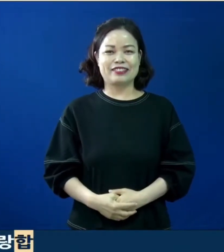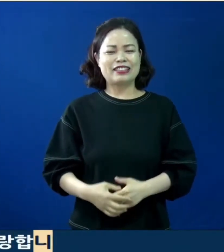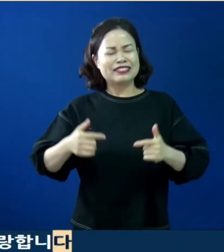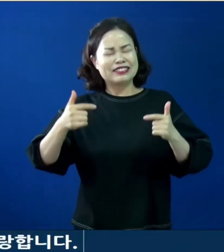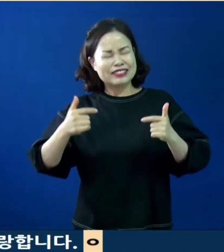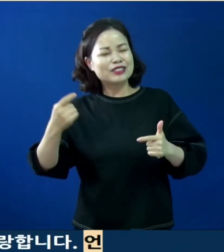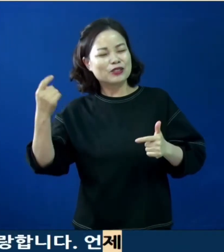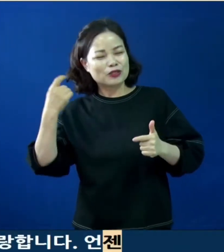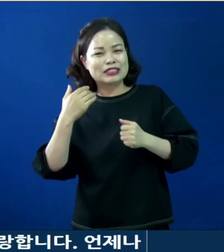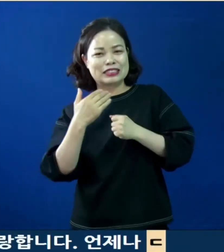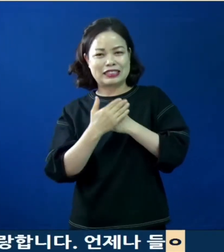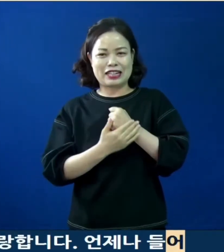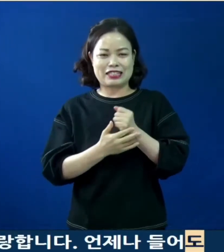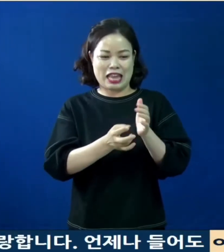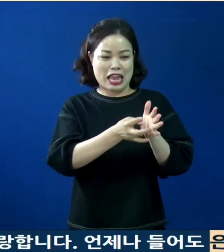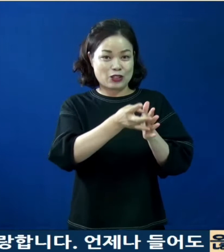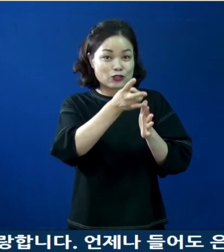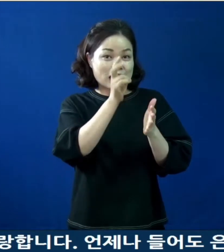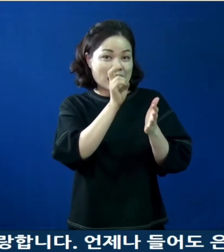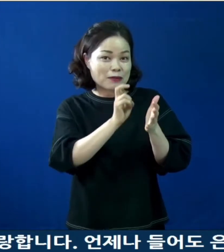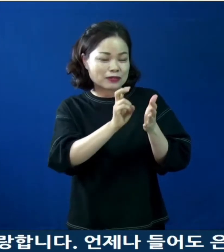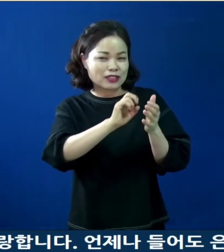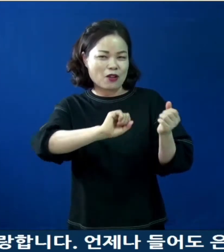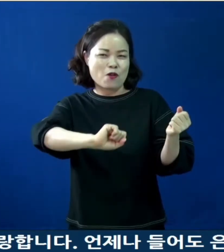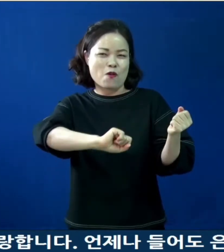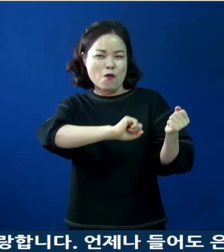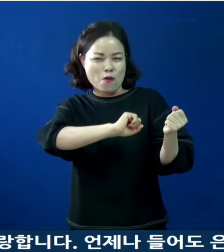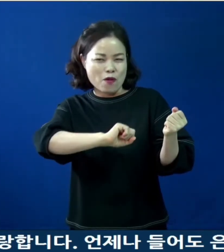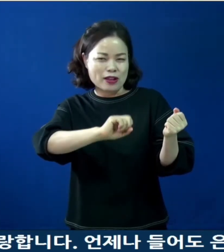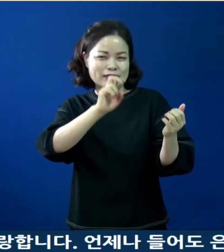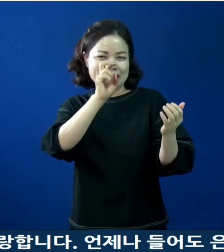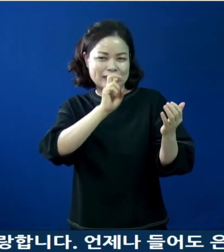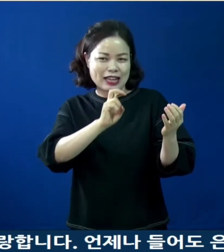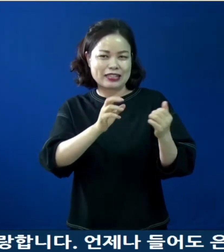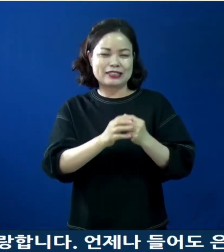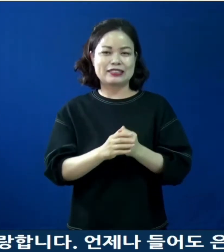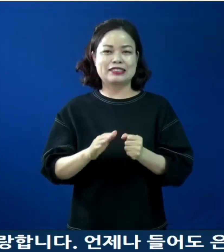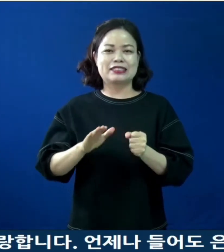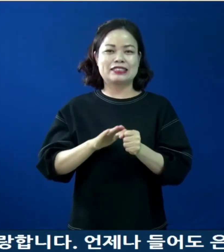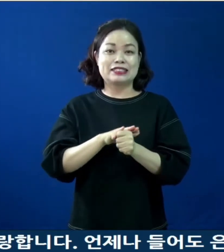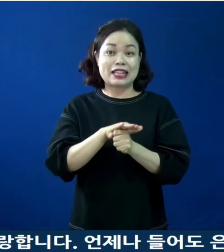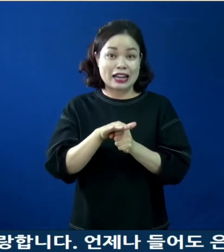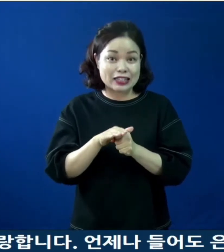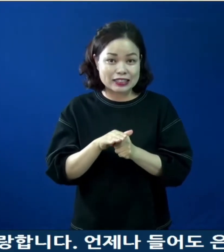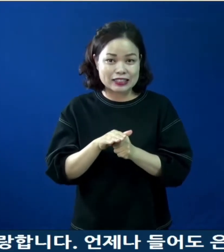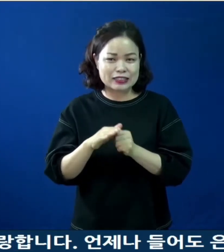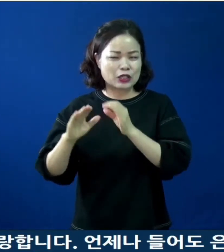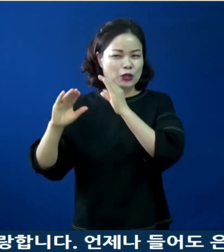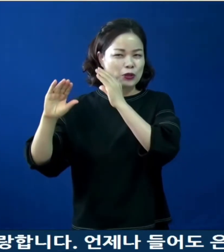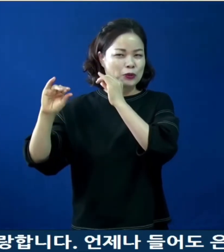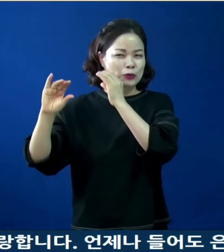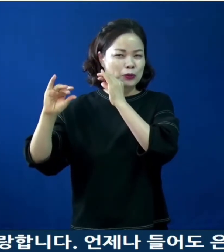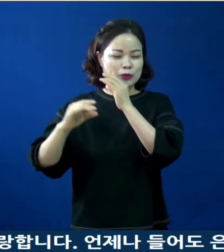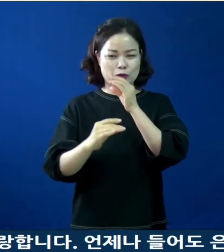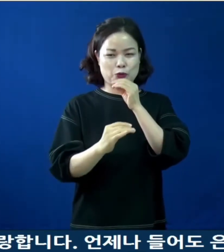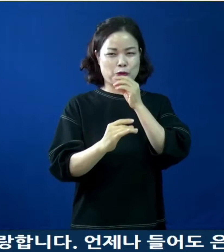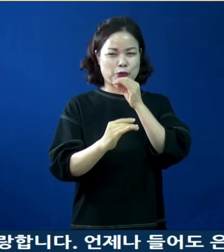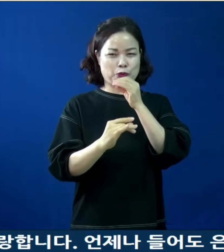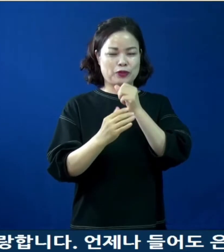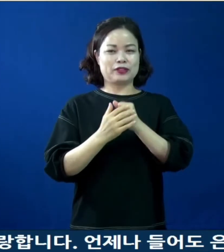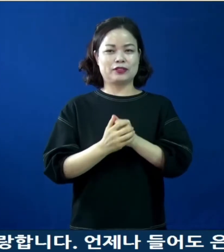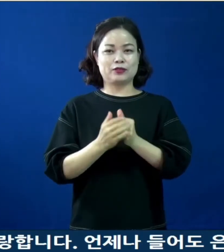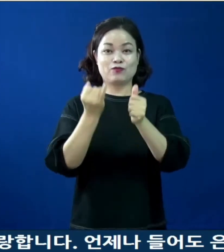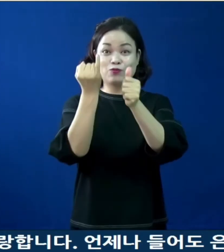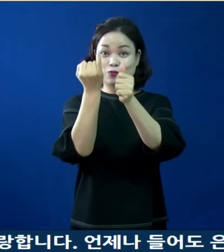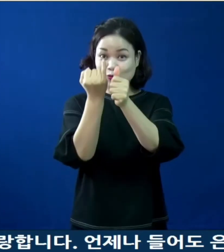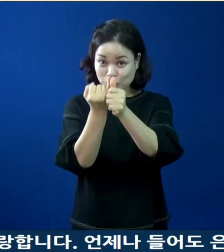언제나 들어도 은혜가 되는 예루살렘 찬양대와 오케스트라의 찬양, 그리고 사랑스러운 플룻과 클라리넷